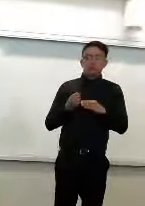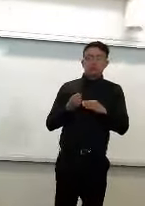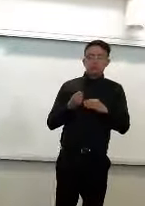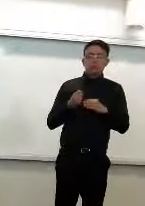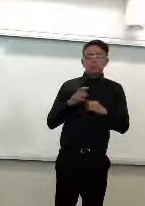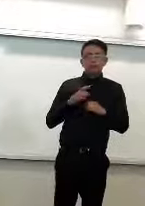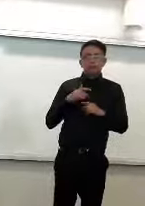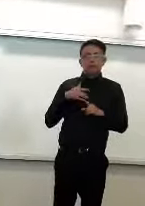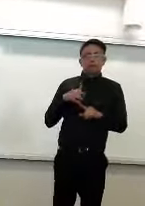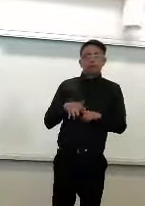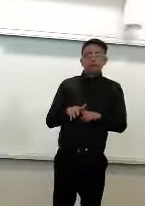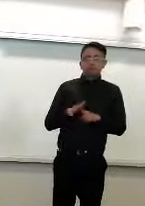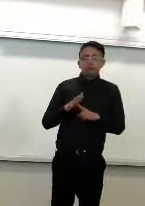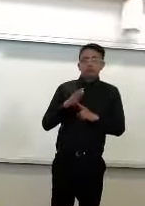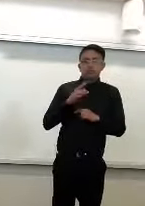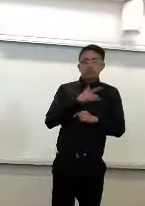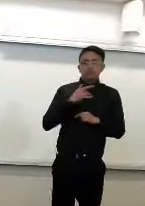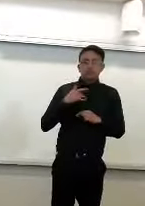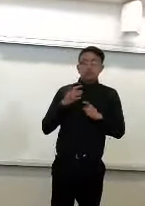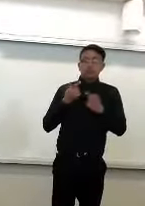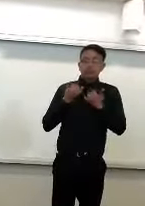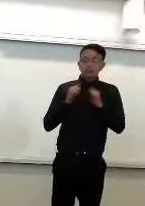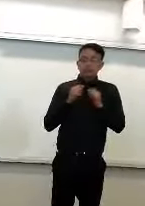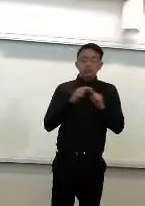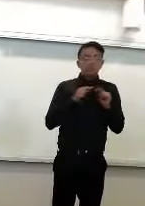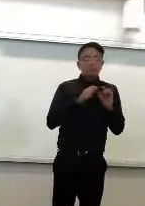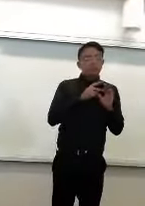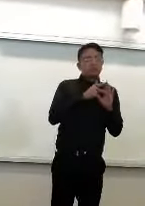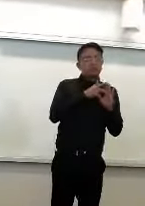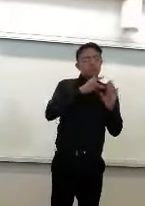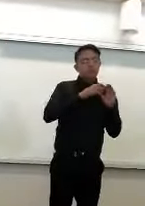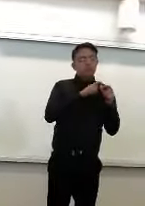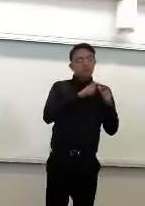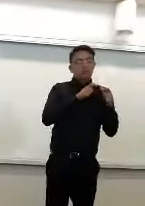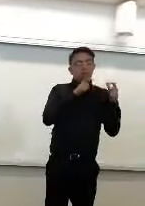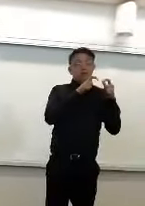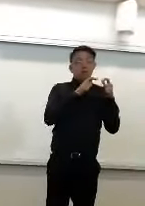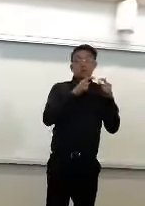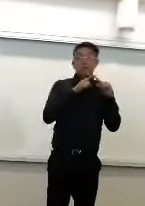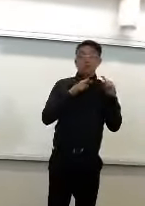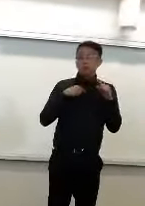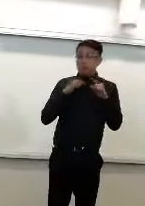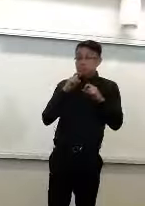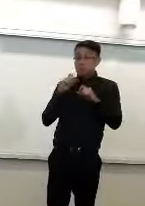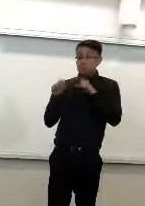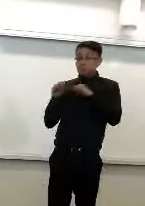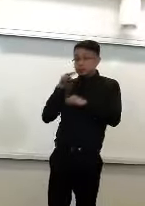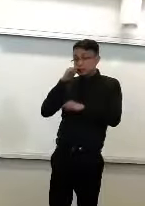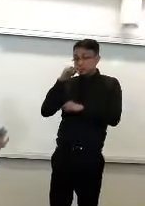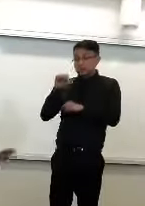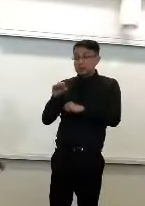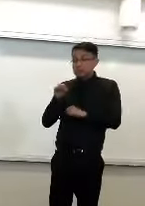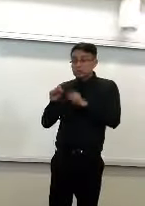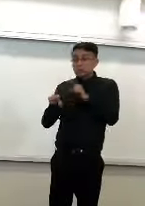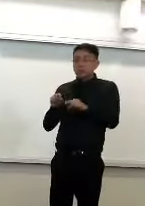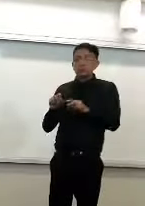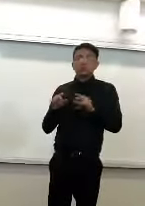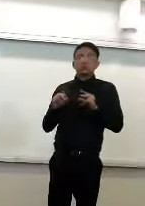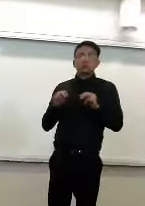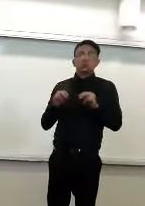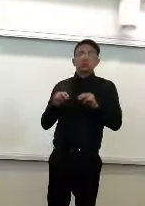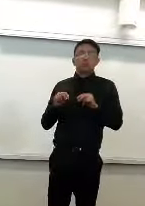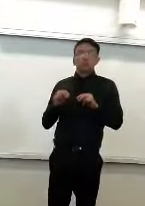salud. Pero la Corte dice, ok, aquí, ojo, que nadie le preguntó a la niña. O sea, se tomaron las